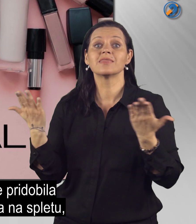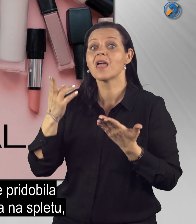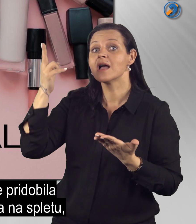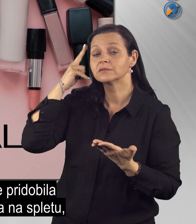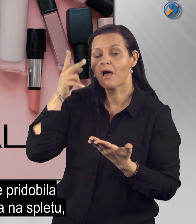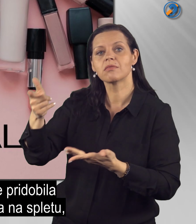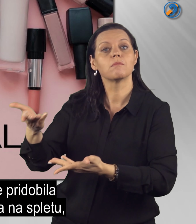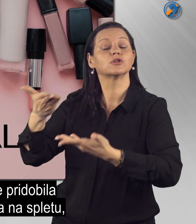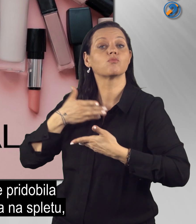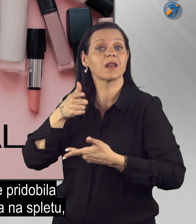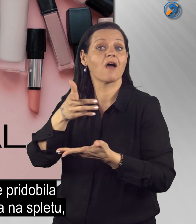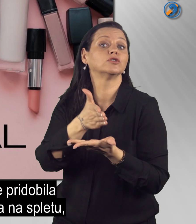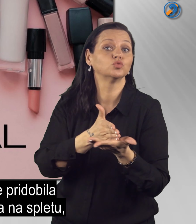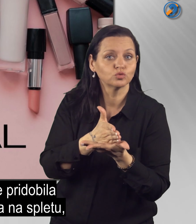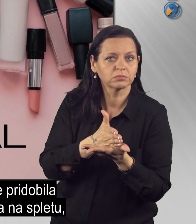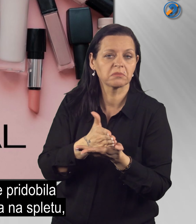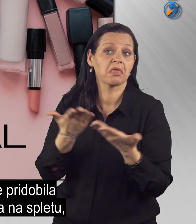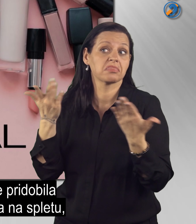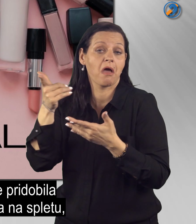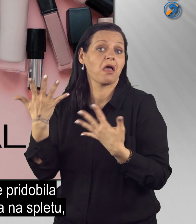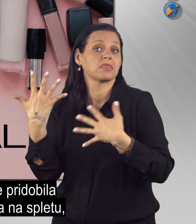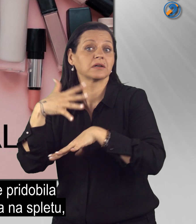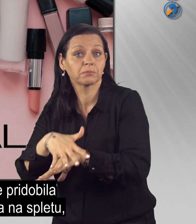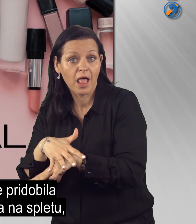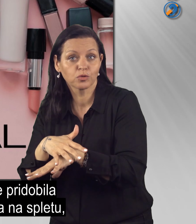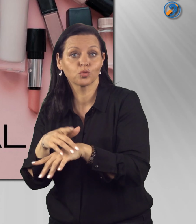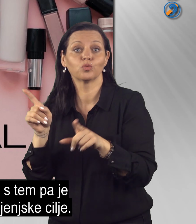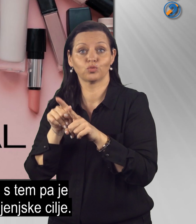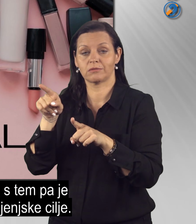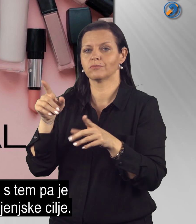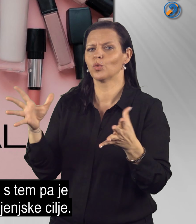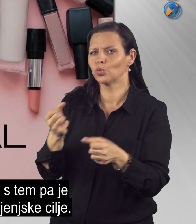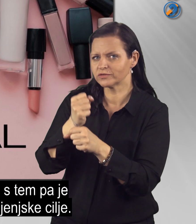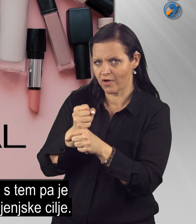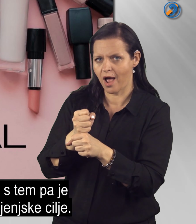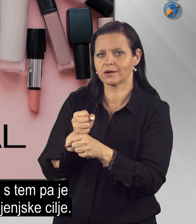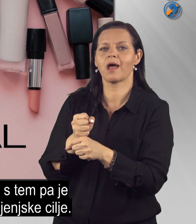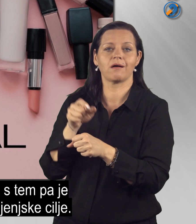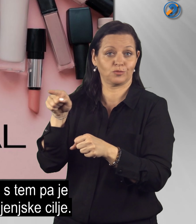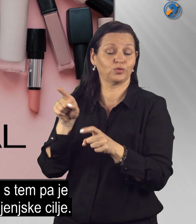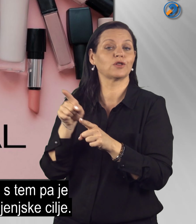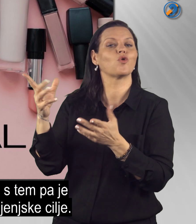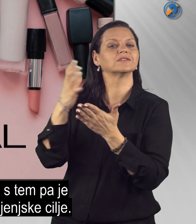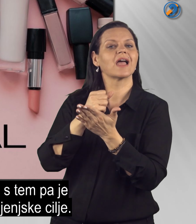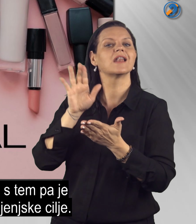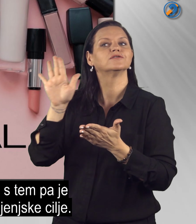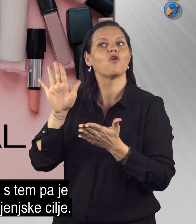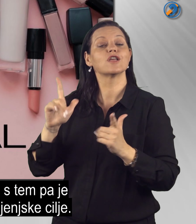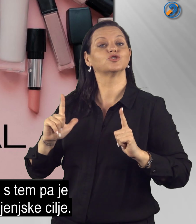Nekaj znanja je pridobila v službi, nekaj pa na spletu, kjer tudi ustvarja, s tem pa je dosegla svoje življenjske cilje.